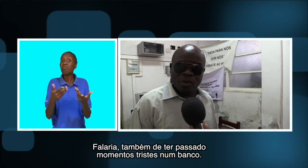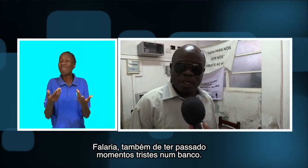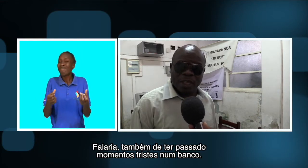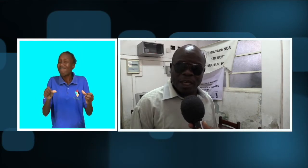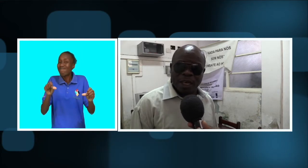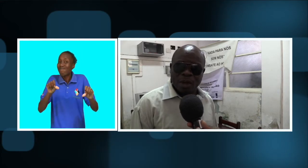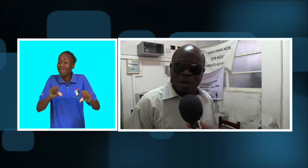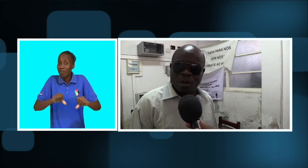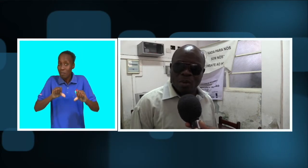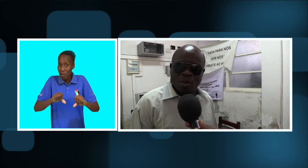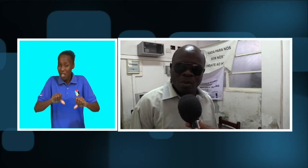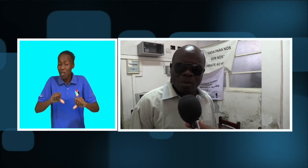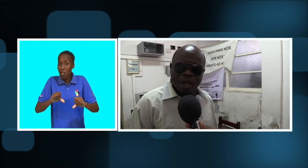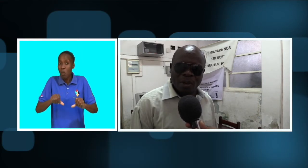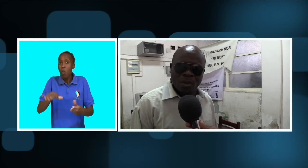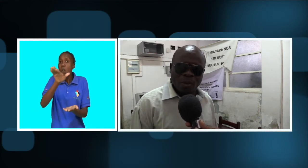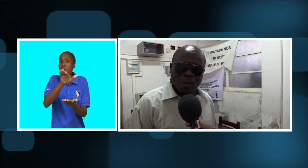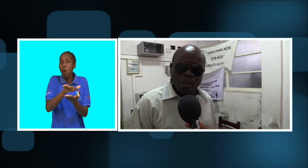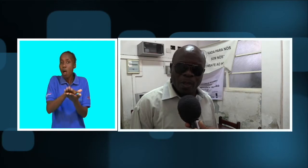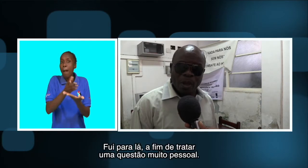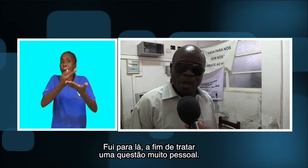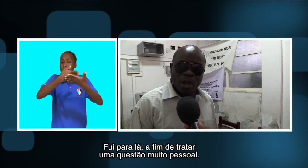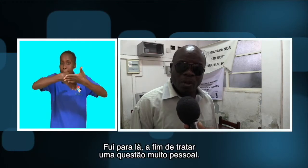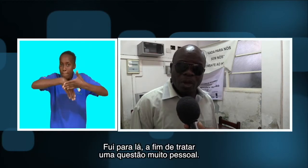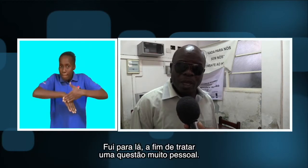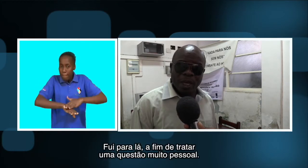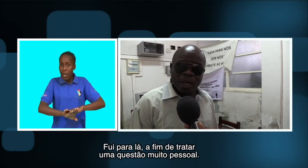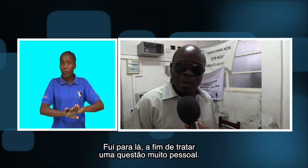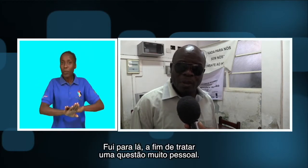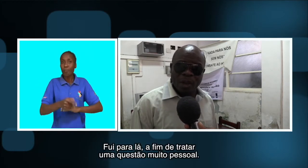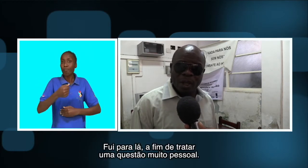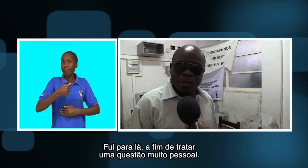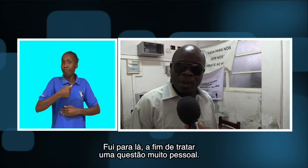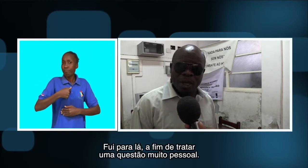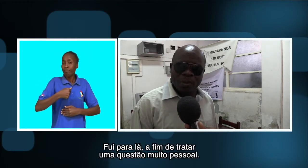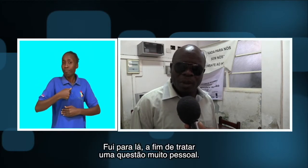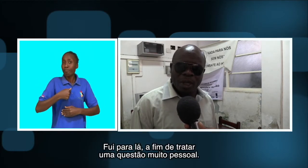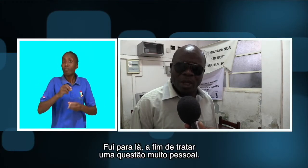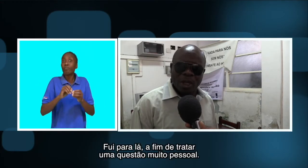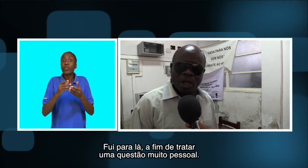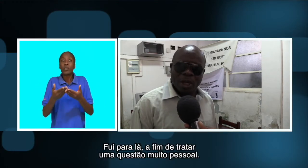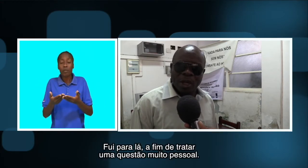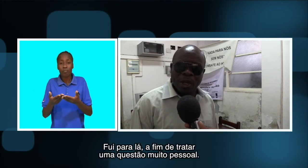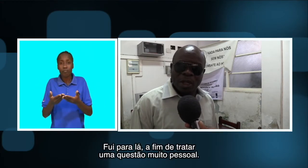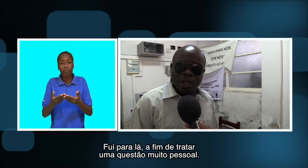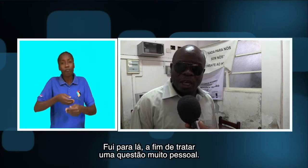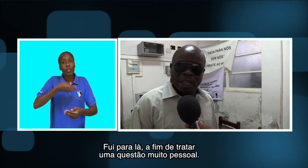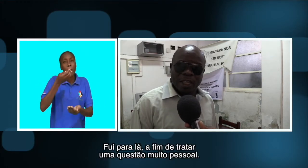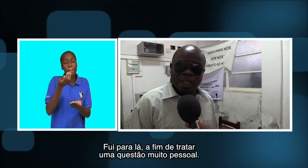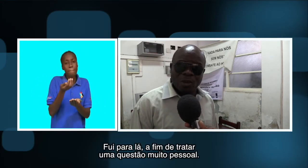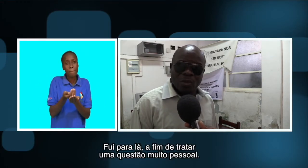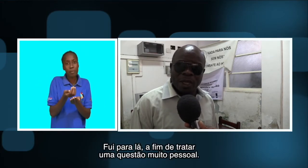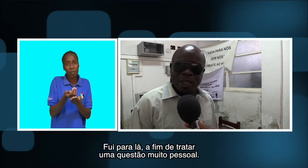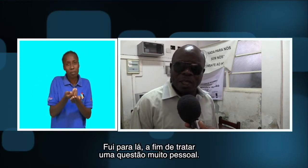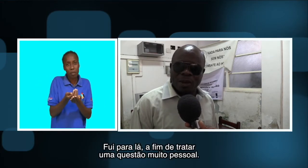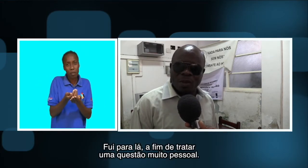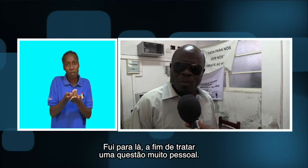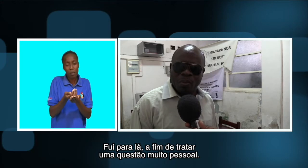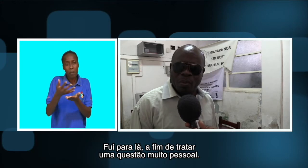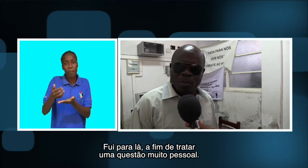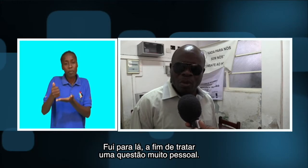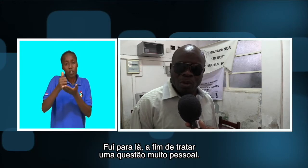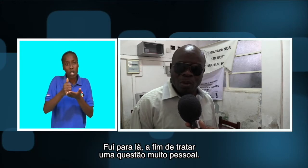pude vivenciar num banco. Eu ia lá e ia pedir para que tratasse uma